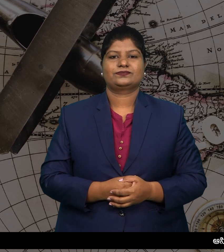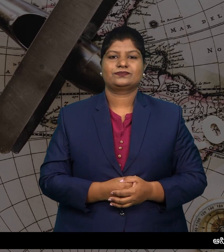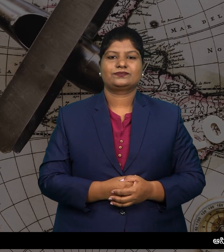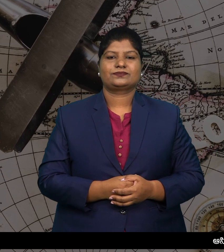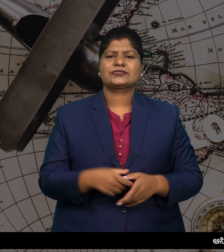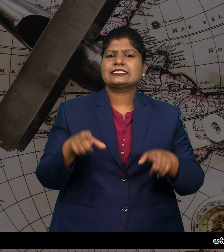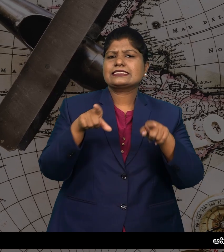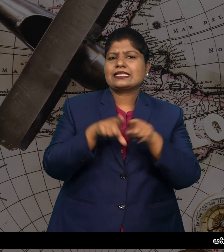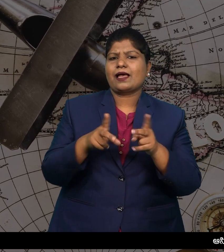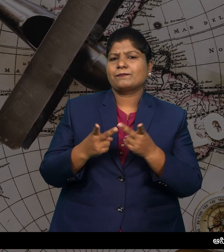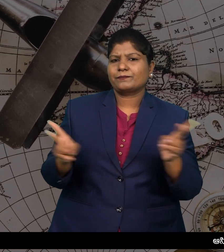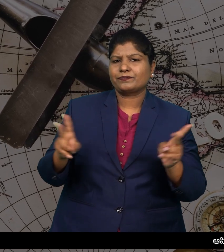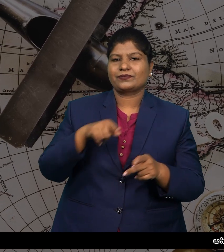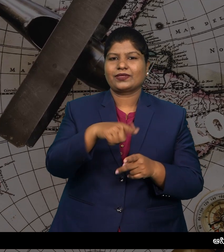ఆసియా దేశాల కన్నా